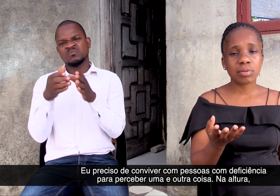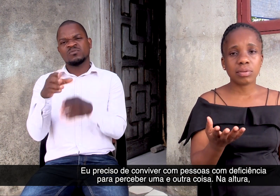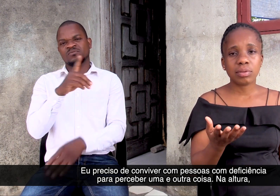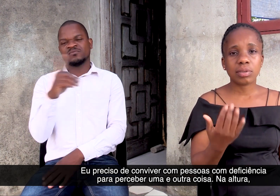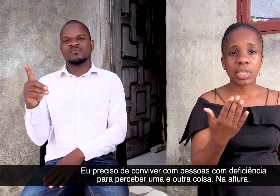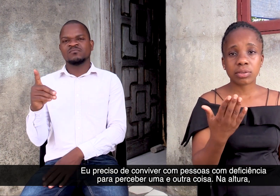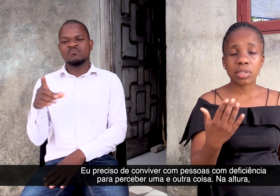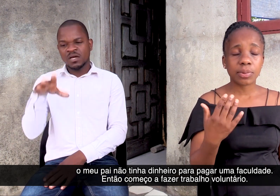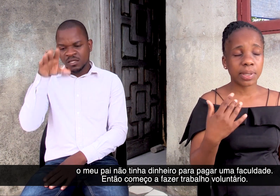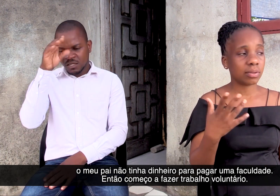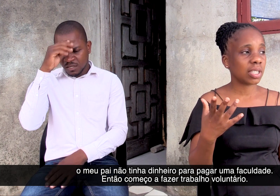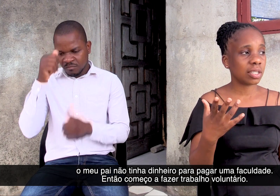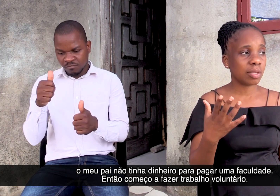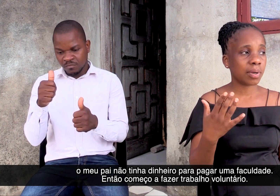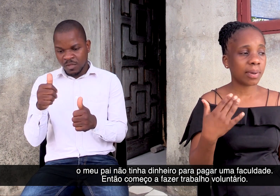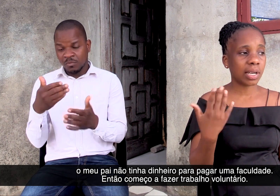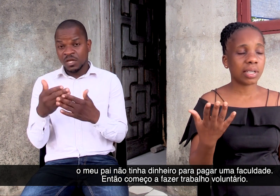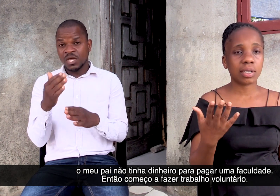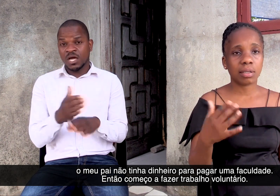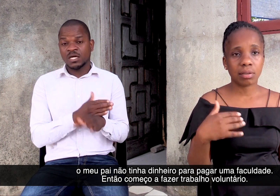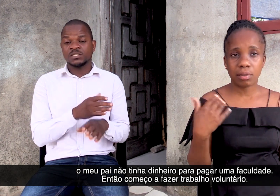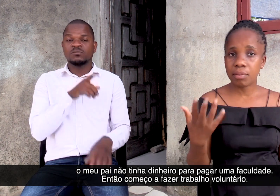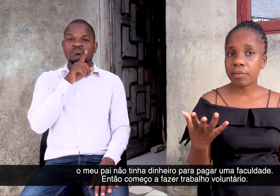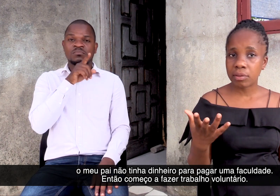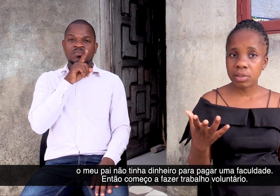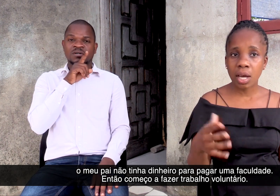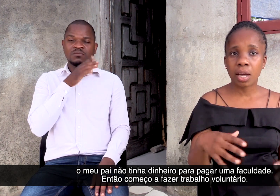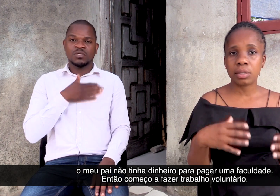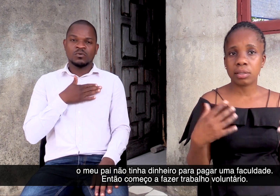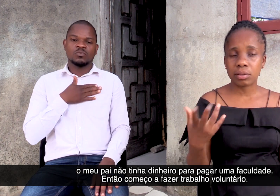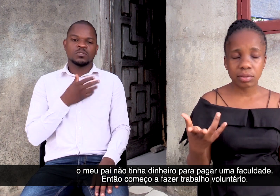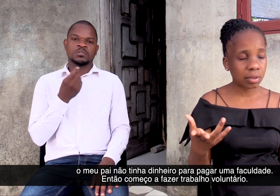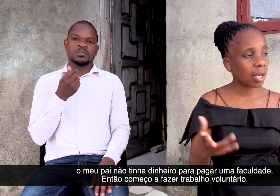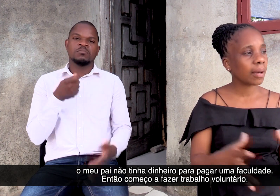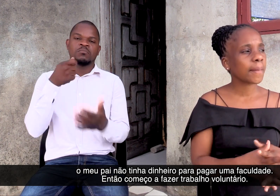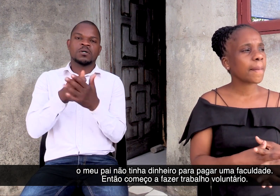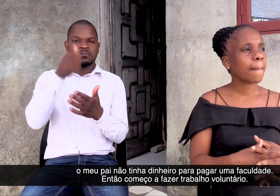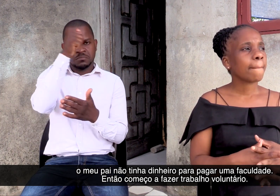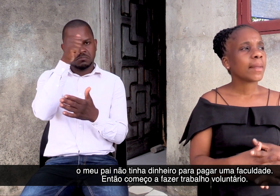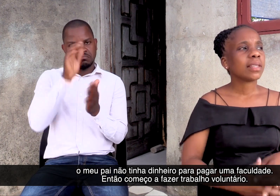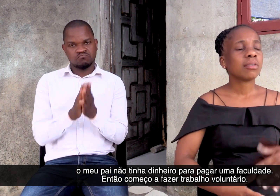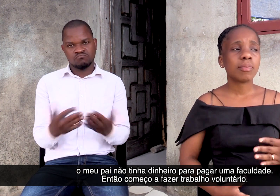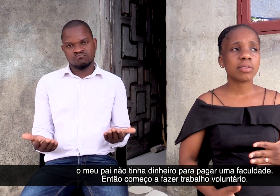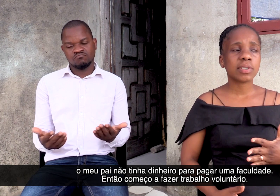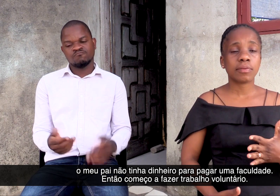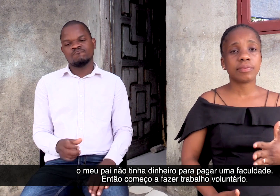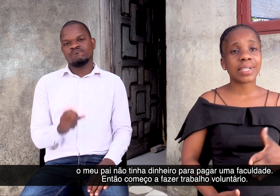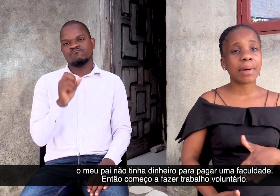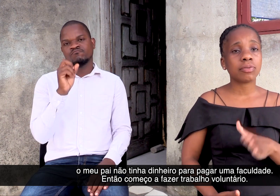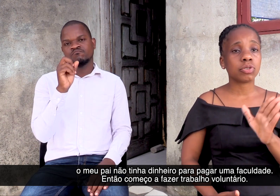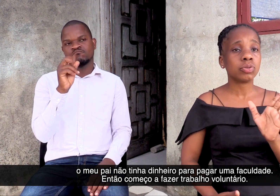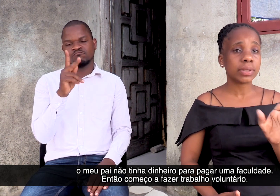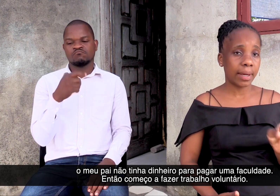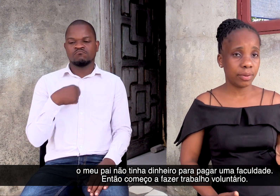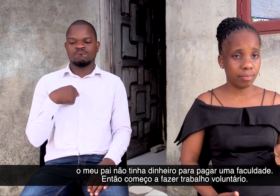começo... Na altura, meu pai não tinha dinheiro para pagar uma faculdade, não sei o quê. Então, comecei a fazer